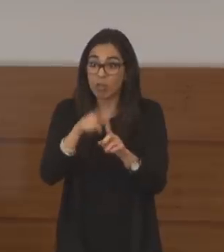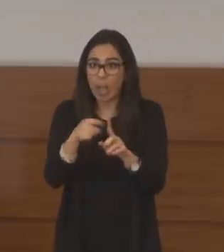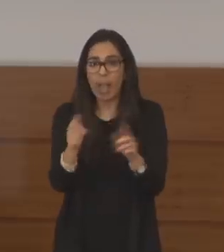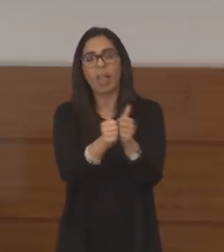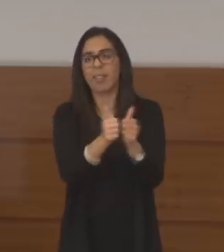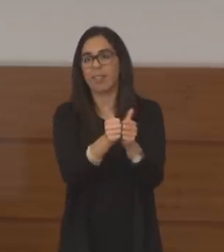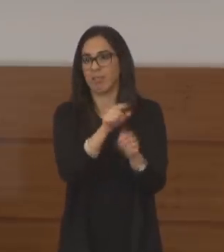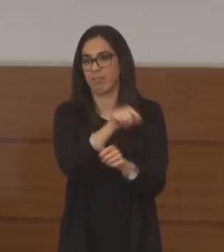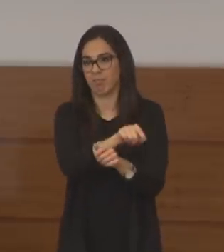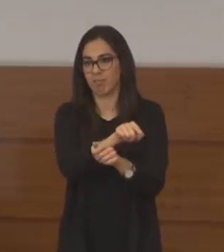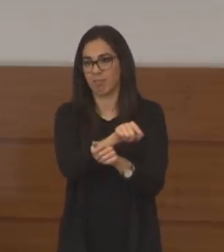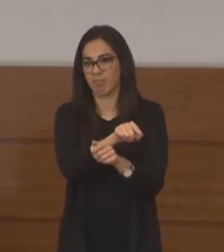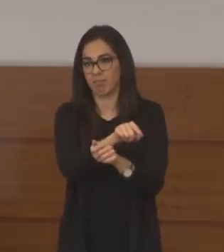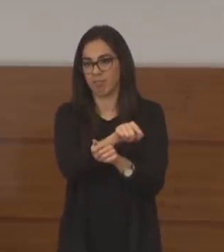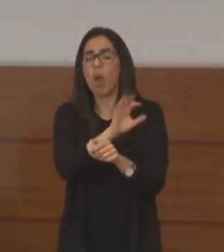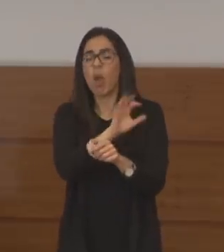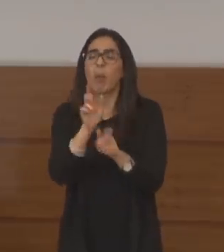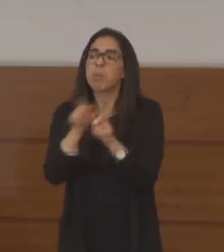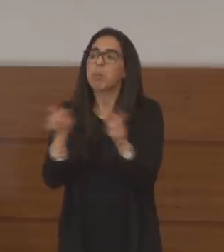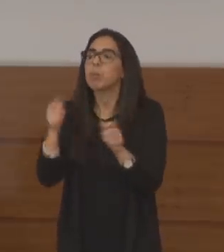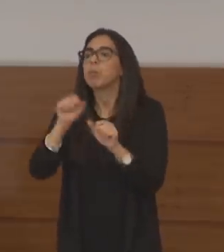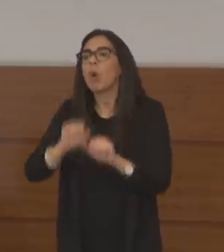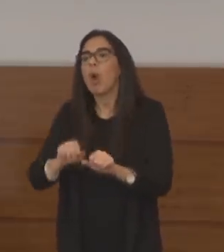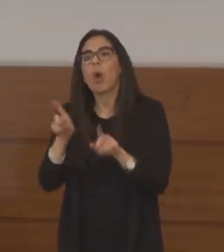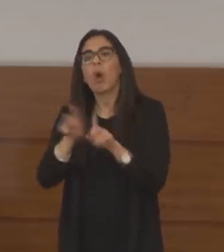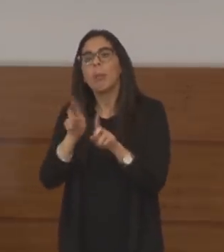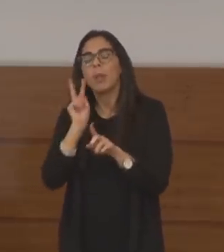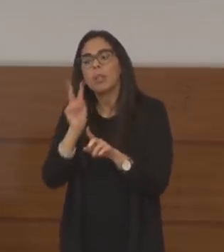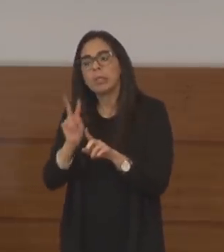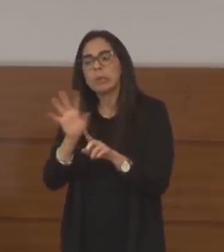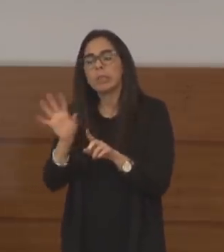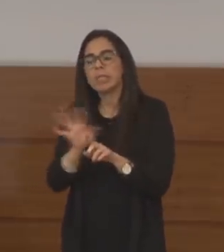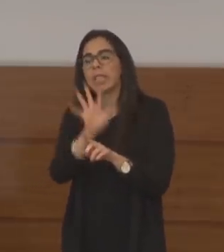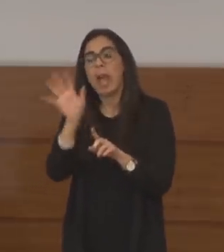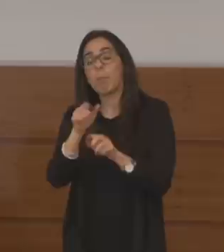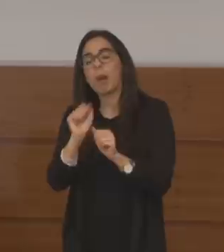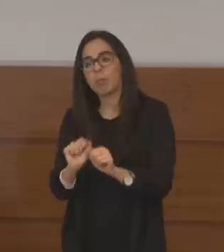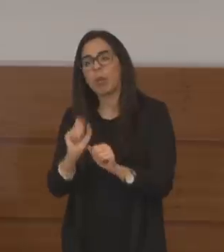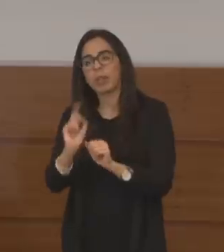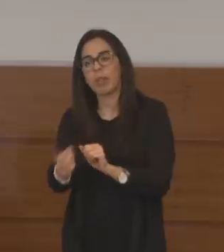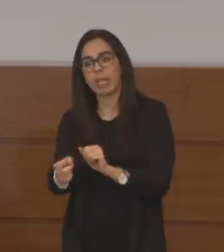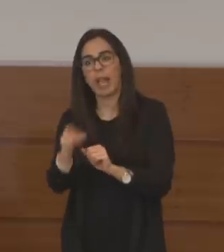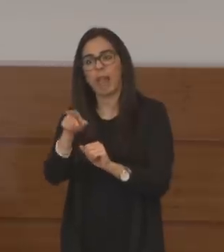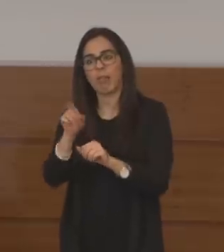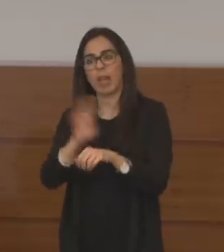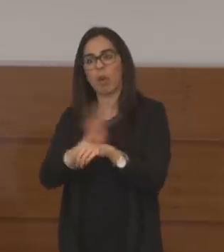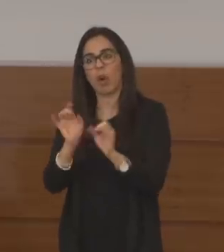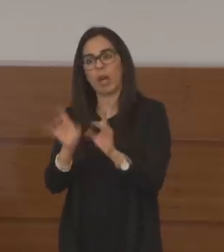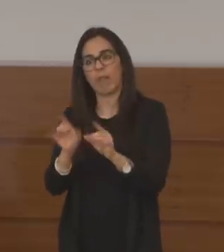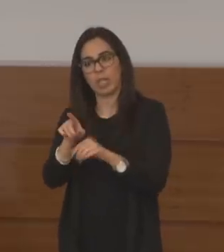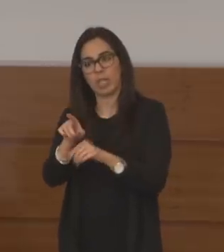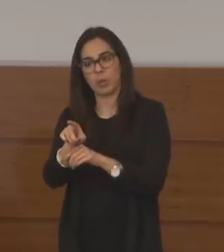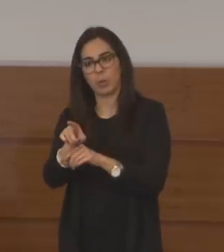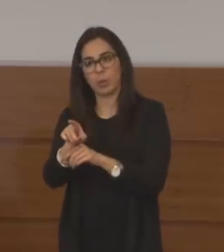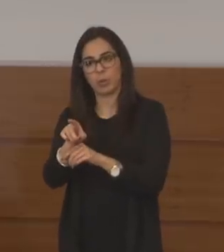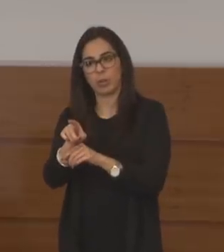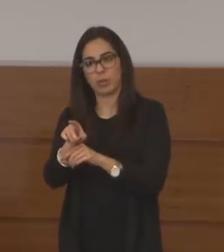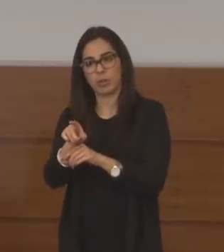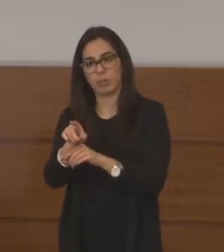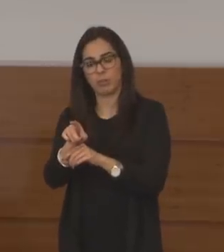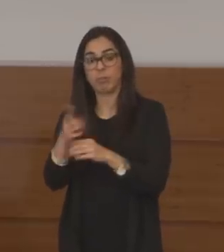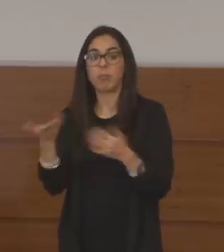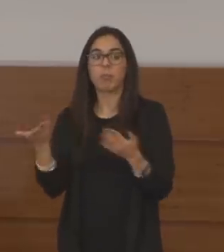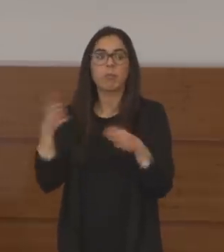riconducibile a una genesi da coronavirus politiche sull'uso dei